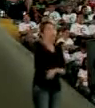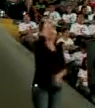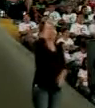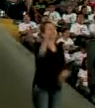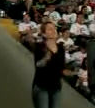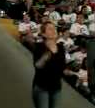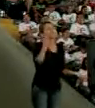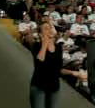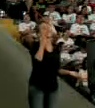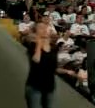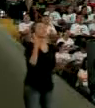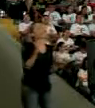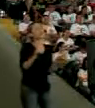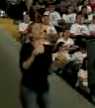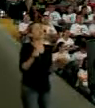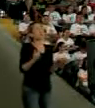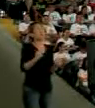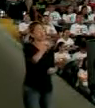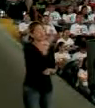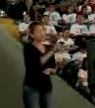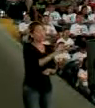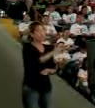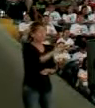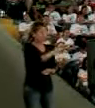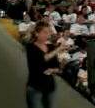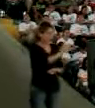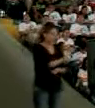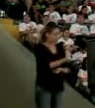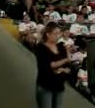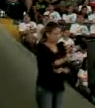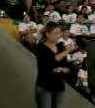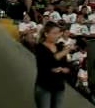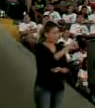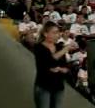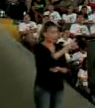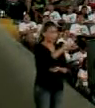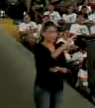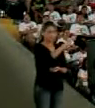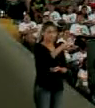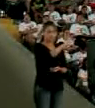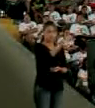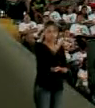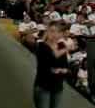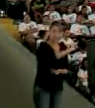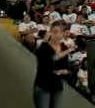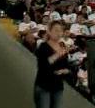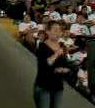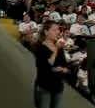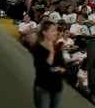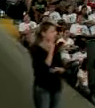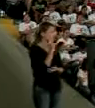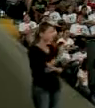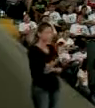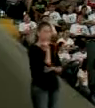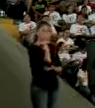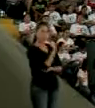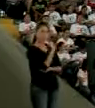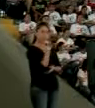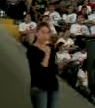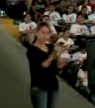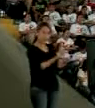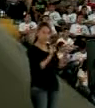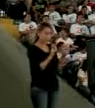interpretativa ou lei de interpretação do ato adicional, que vai acabar, vai por fim a autonomia das